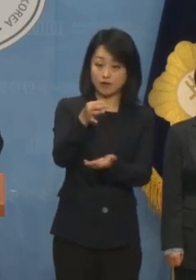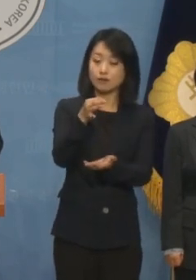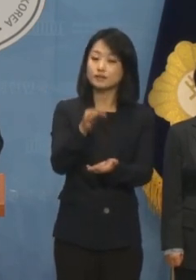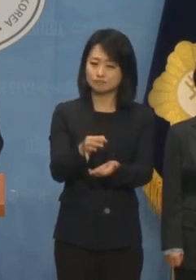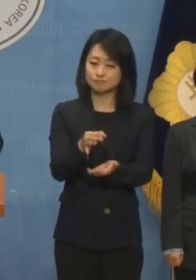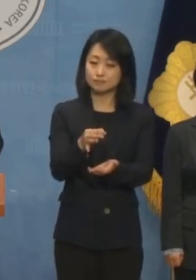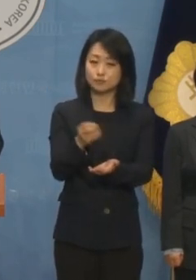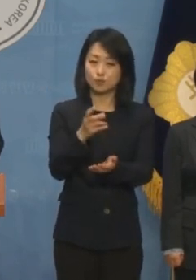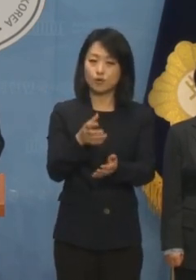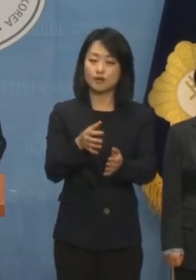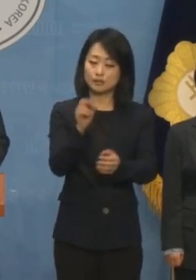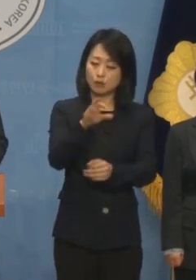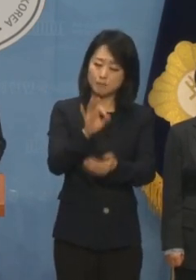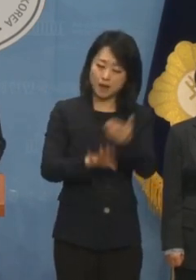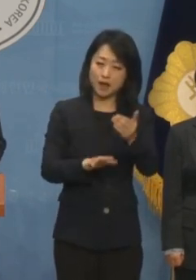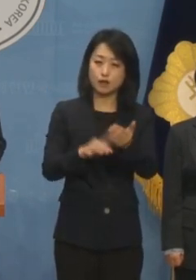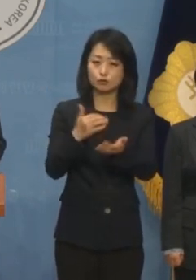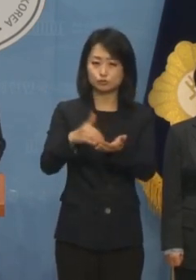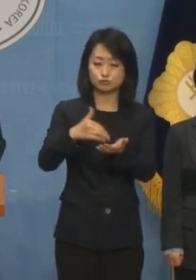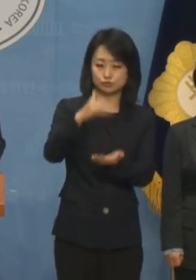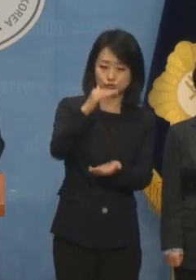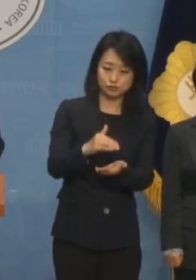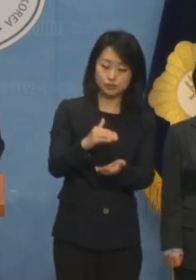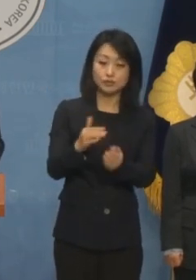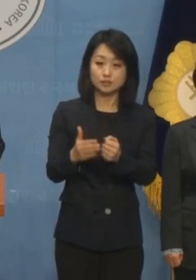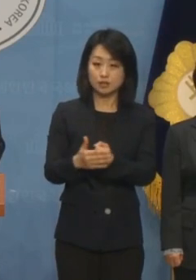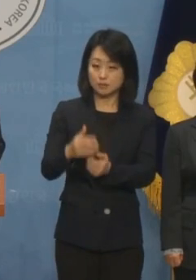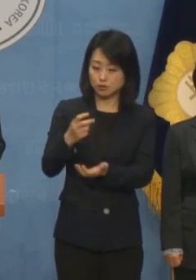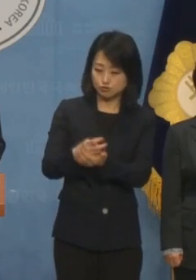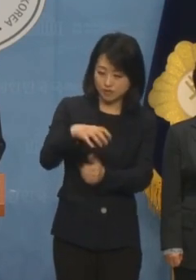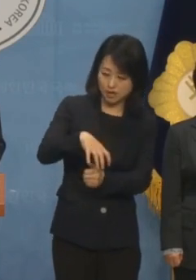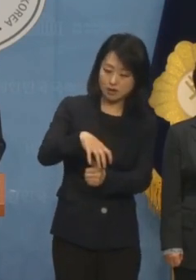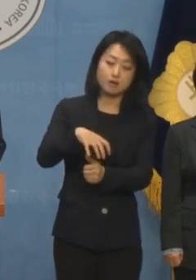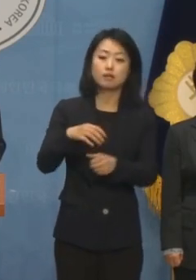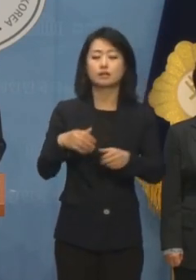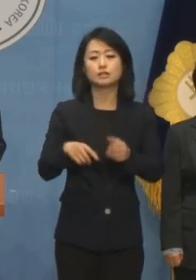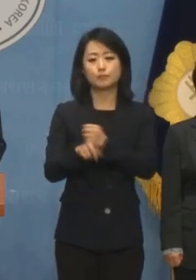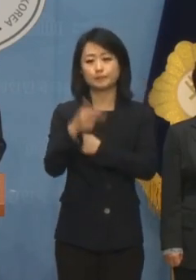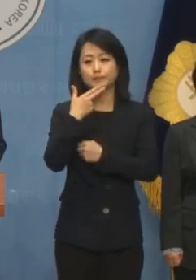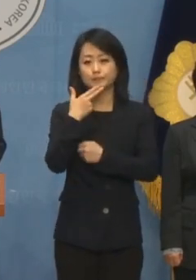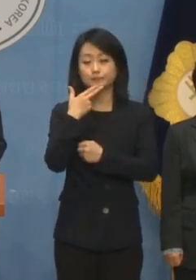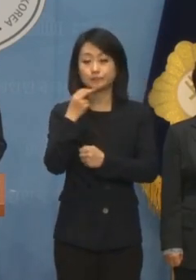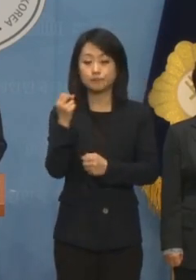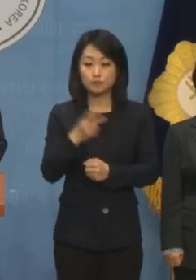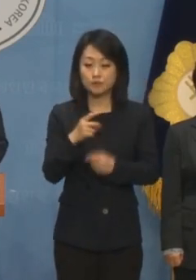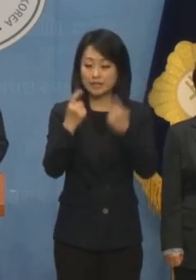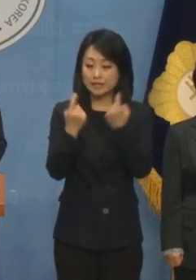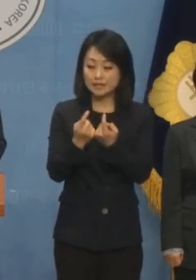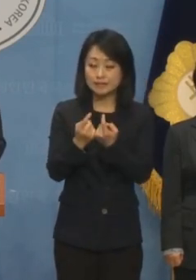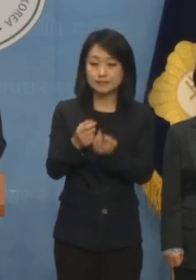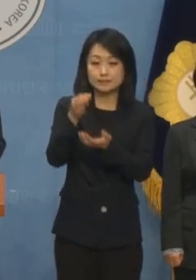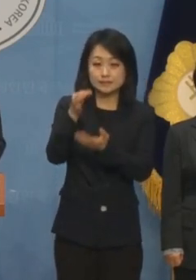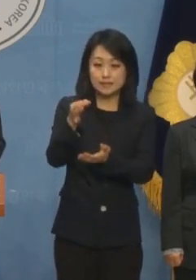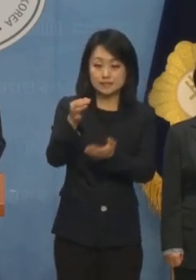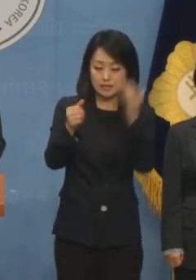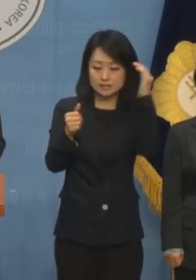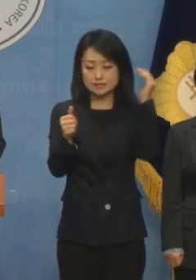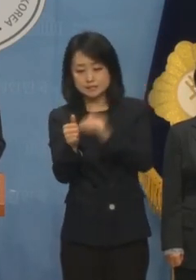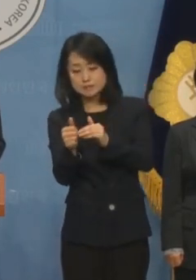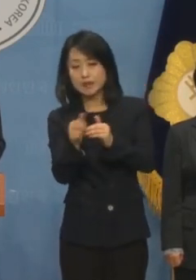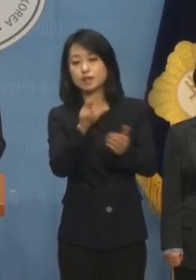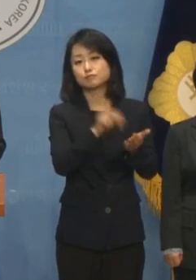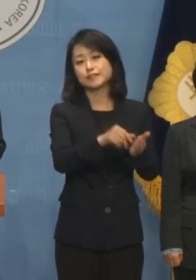급감해 토지거래 허가구역을 유지할 이유가 없고 관련 제도가 사유재산권을 과도하게 침해한다는 점이